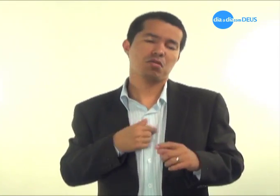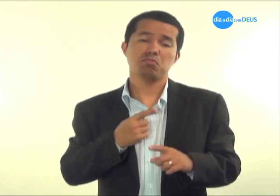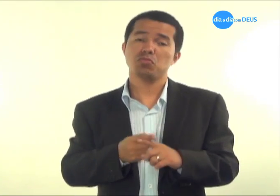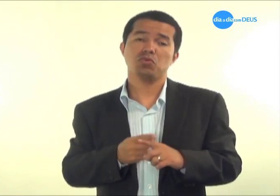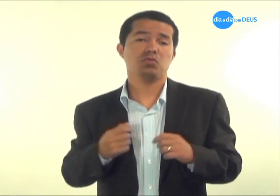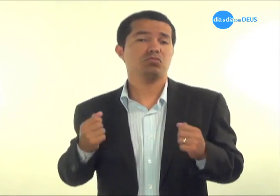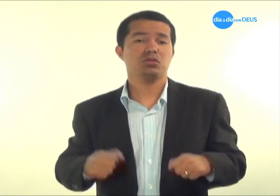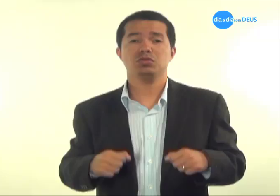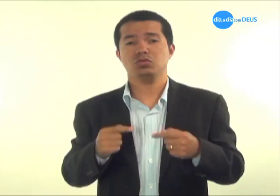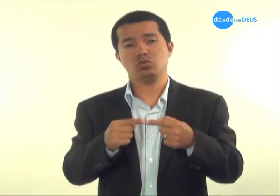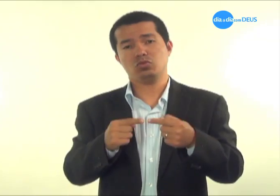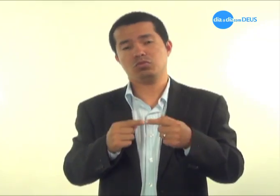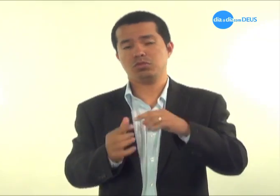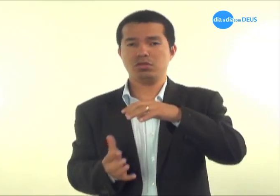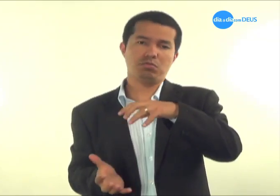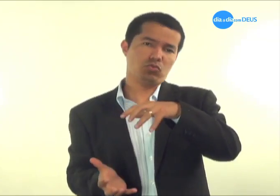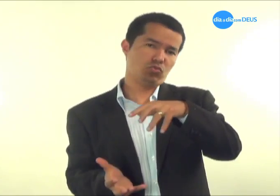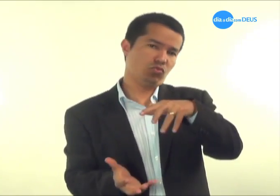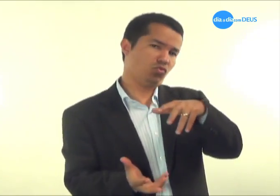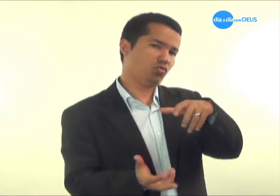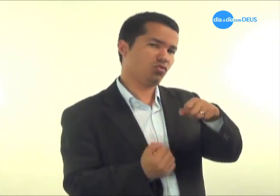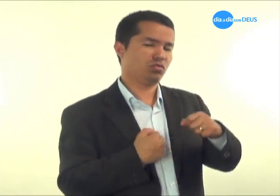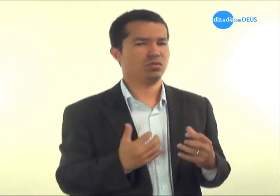ser aceito.